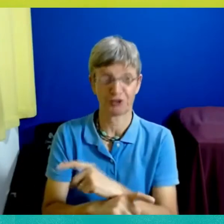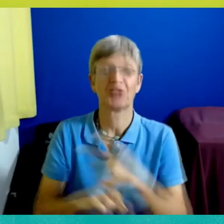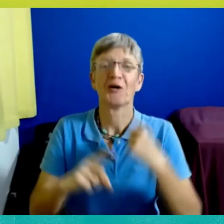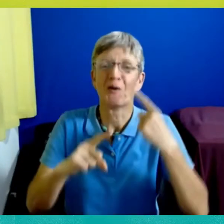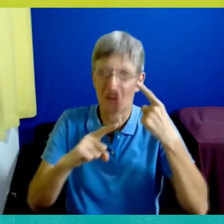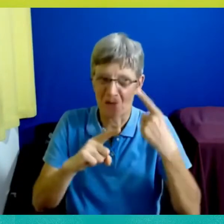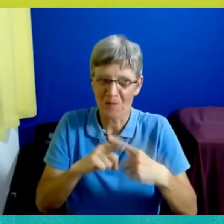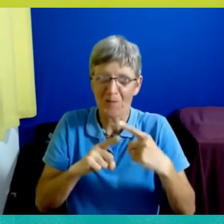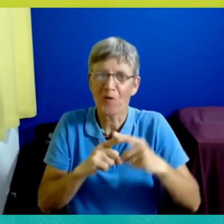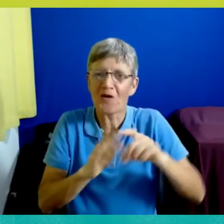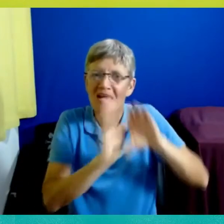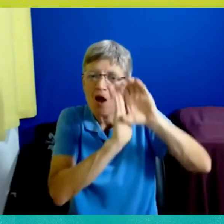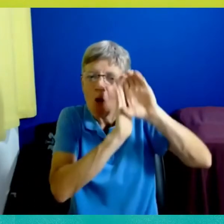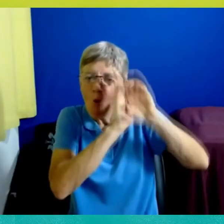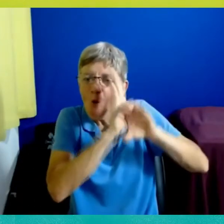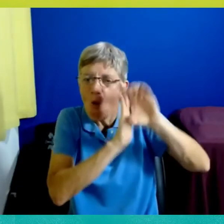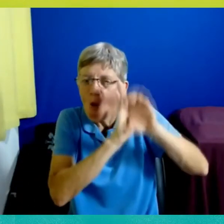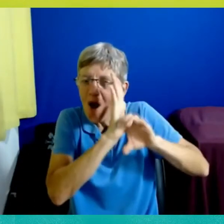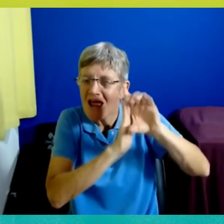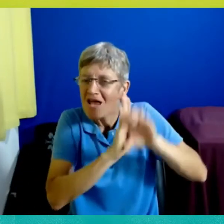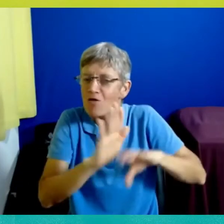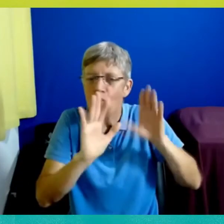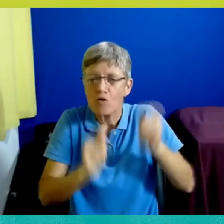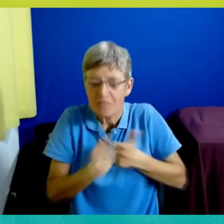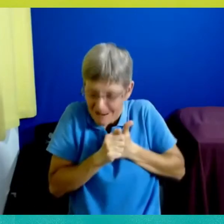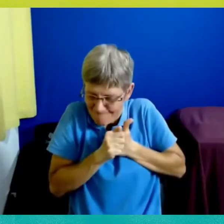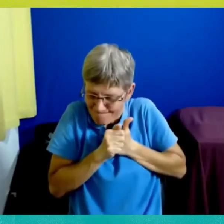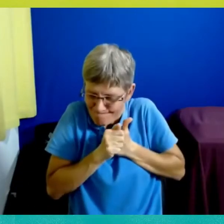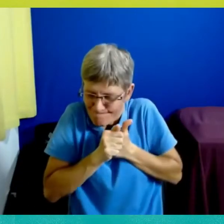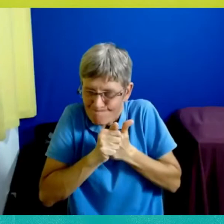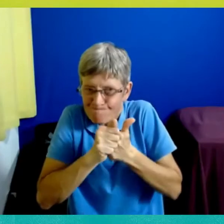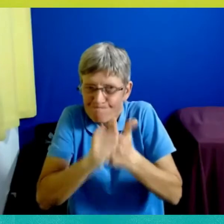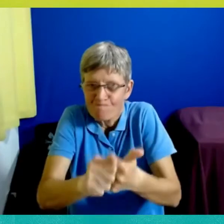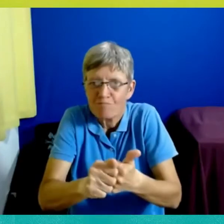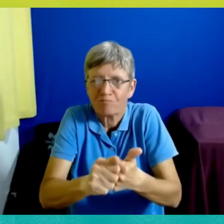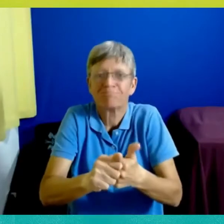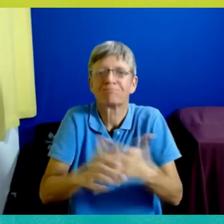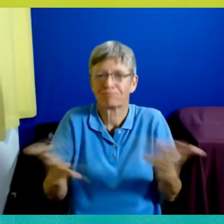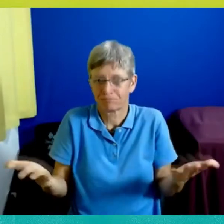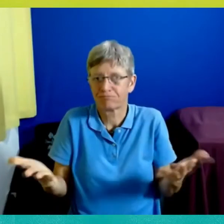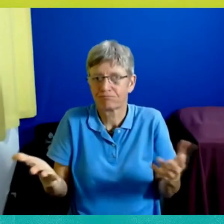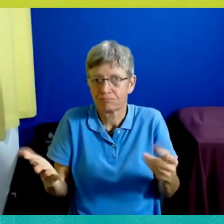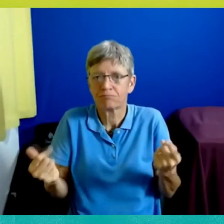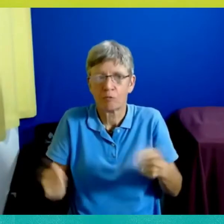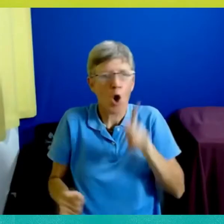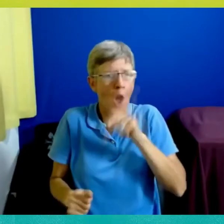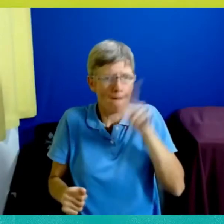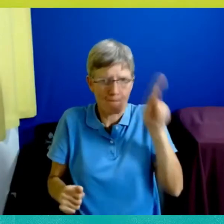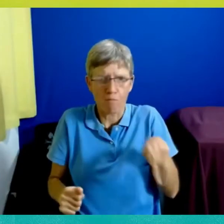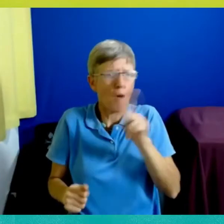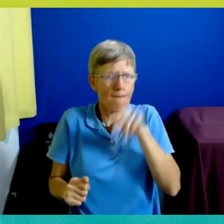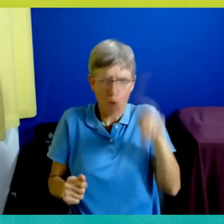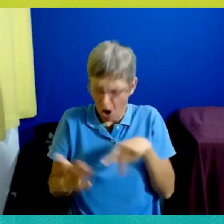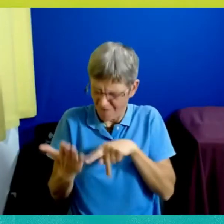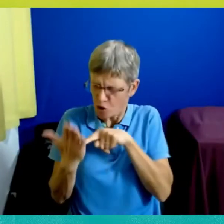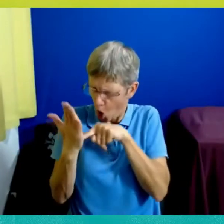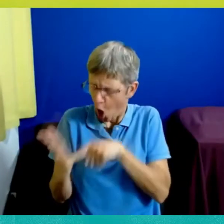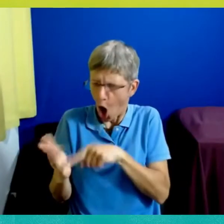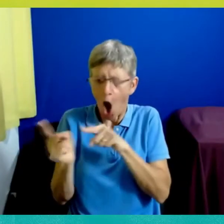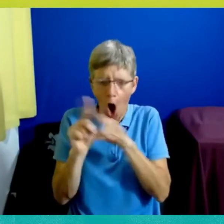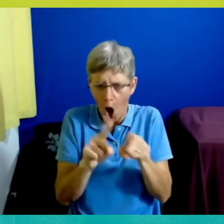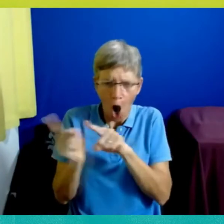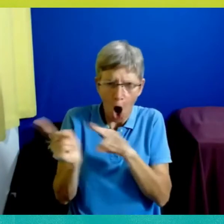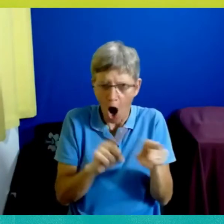É difícil, hein? Isso é complexo. Porque o currículo, ele já está fechado, tem que ser